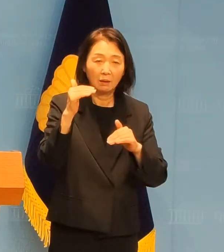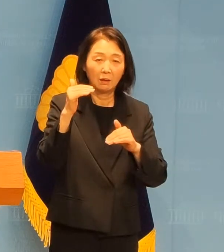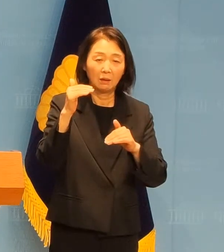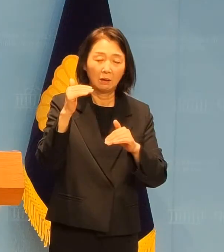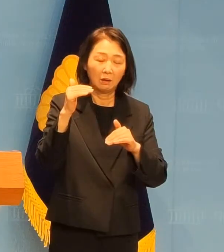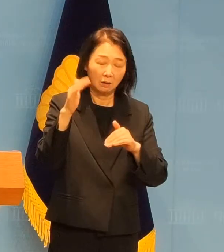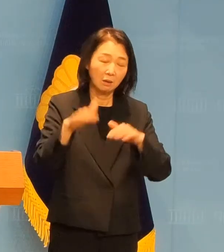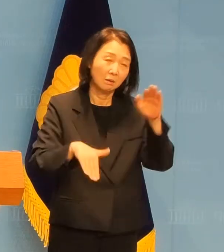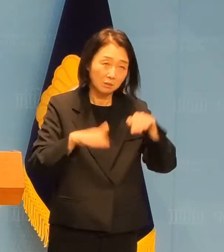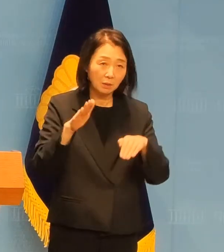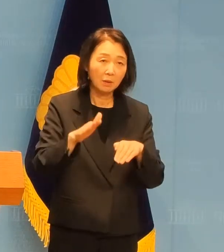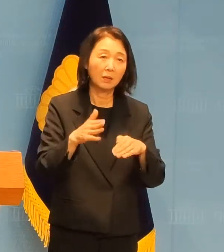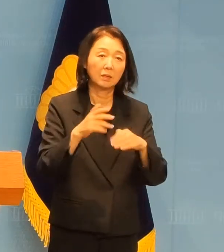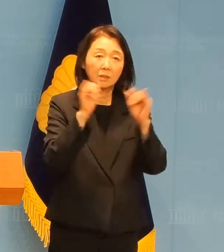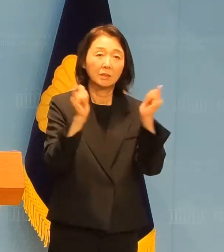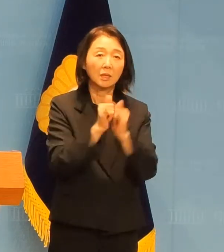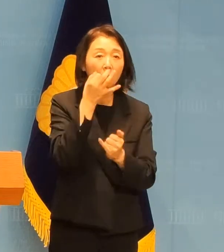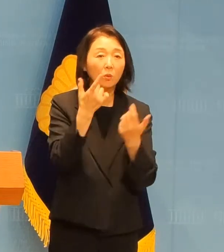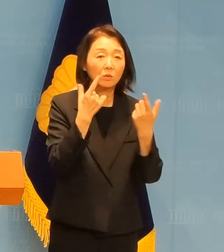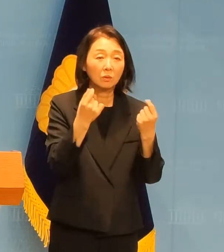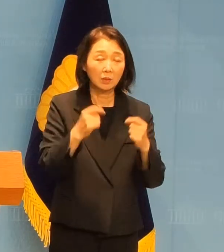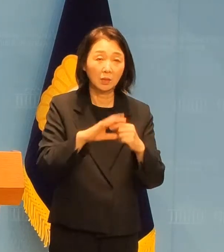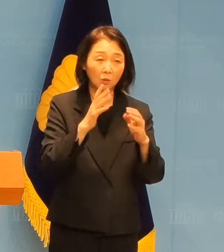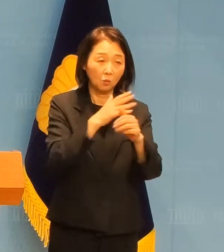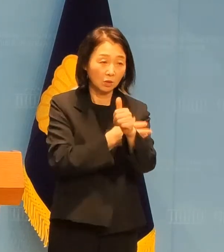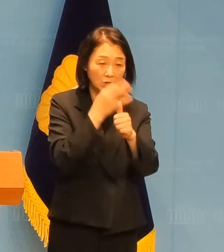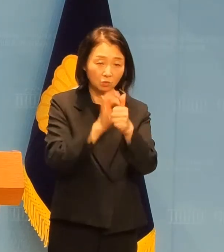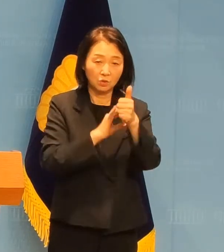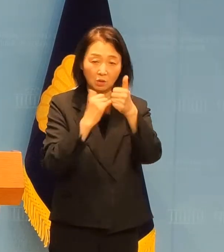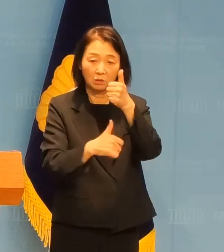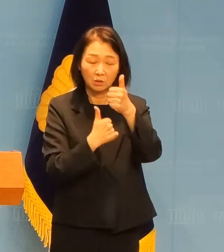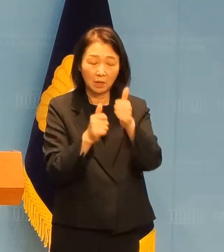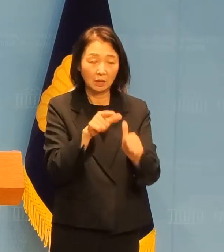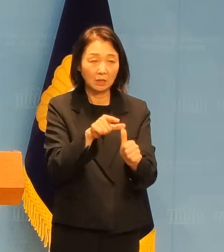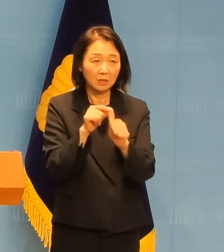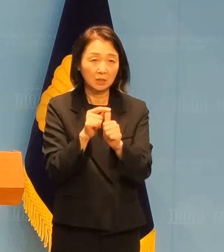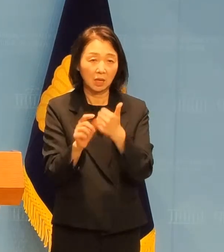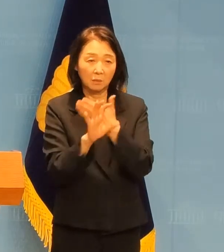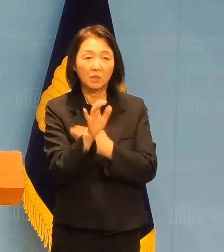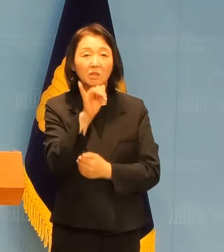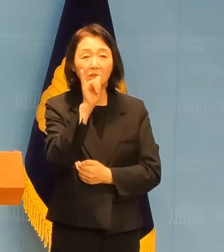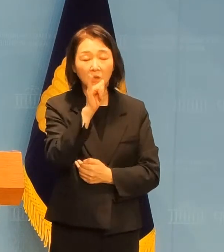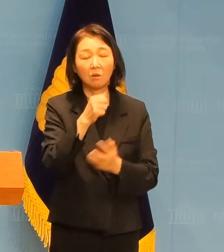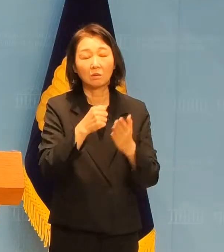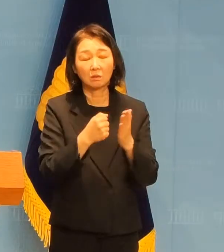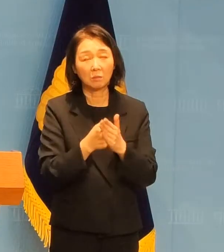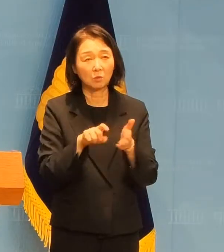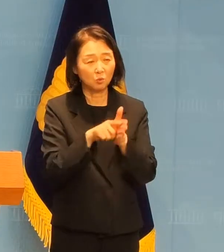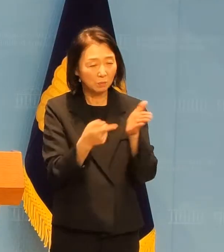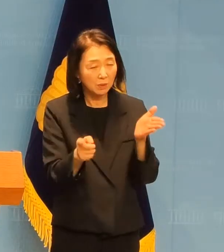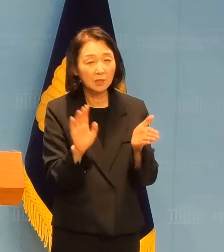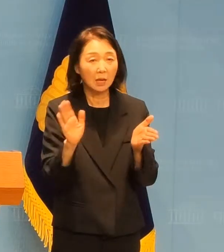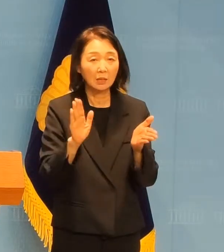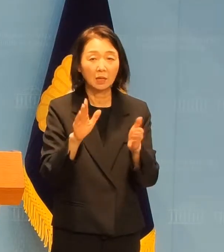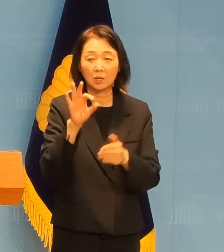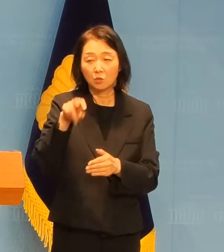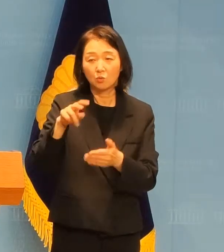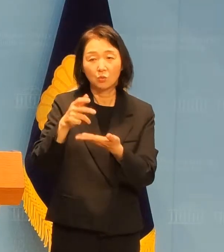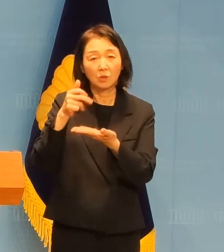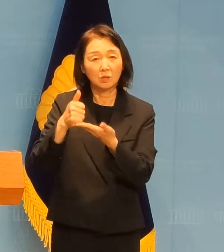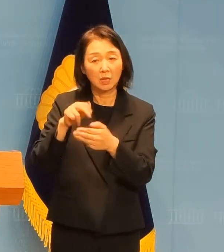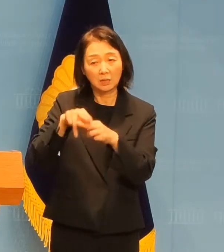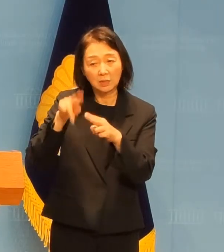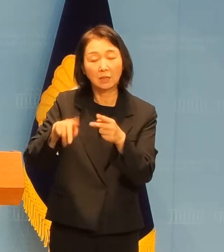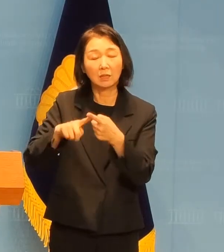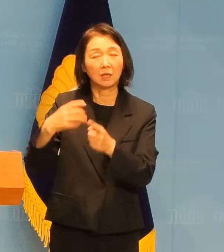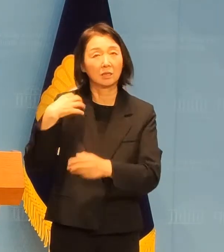이미 권익위는 인사비리 의혹으로 국민의 신뢰를 잃은 바 있습니다. 그런데도 유 위원장은 사태에 대해